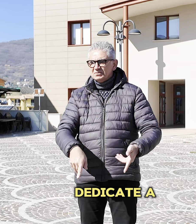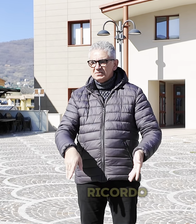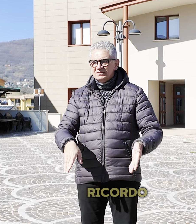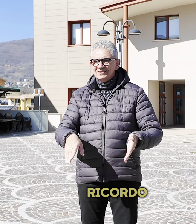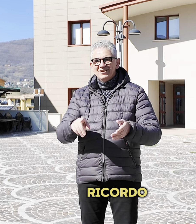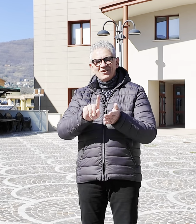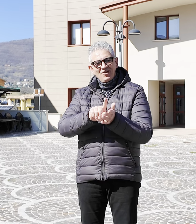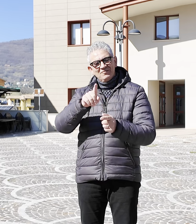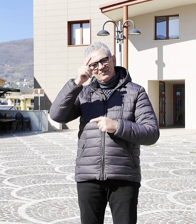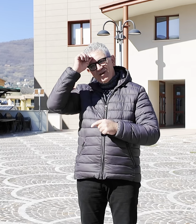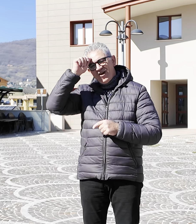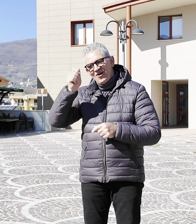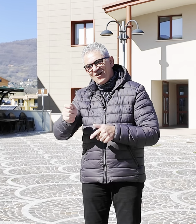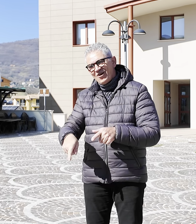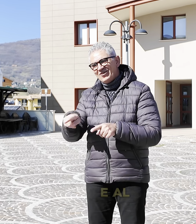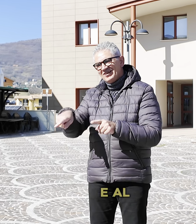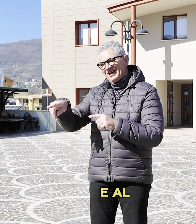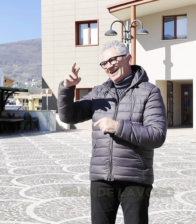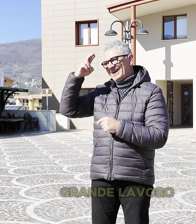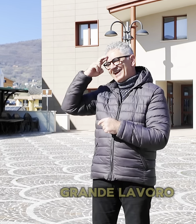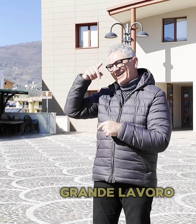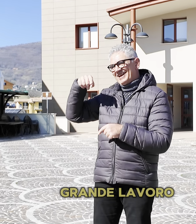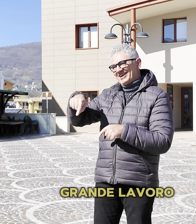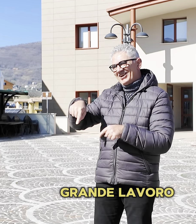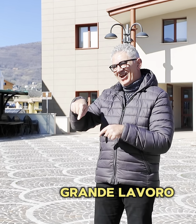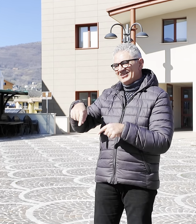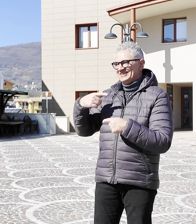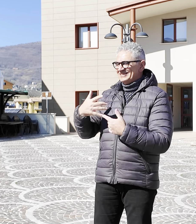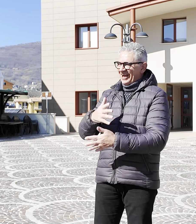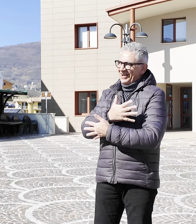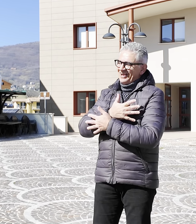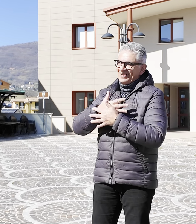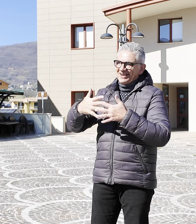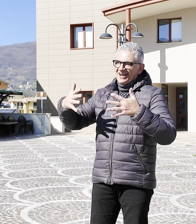dedicate al ricordo e al grande lavoro